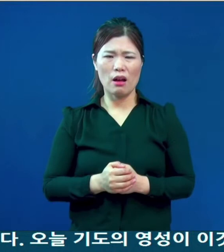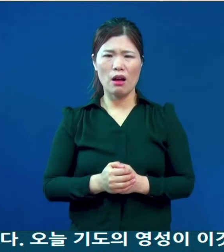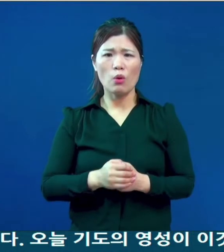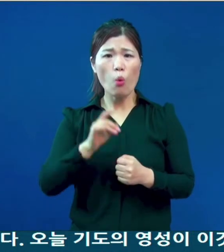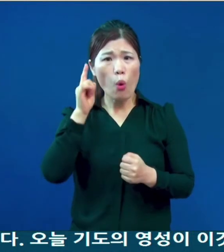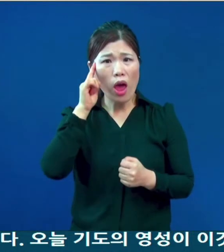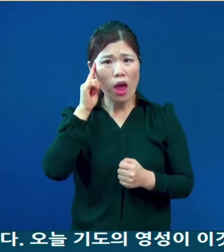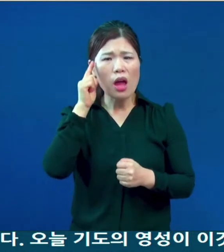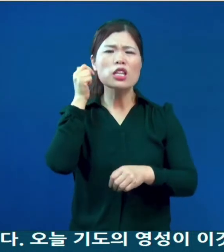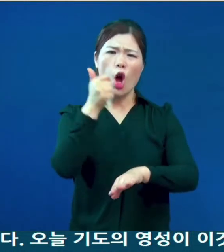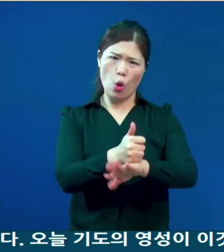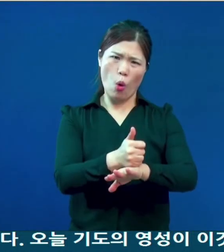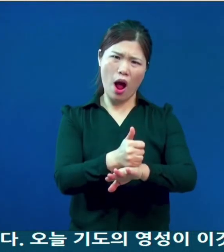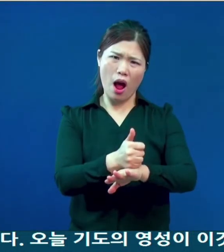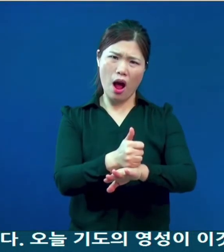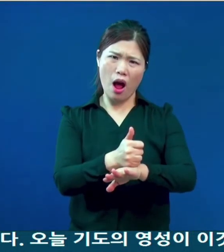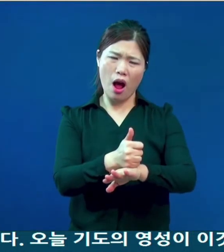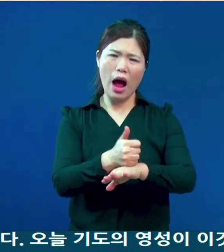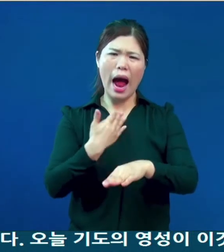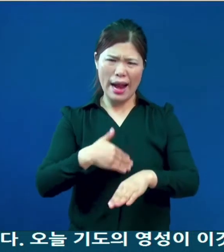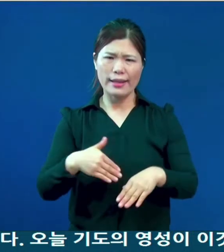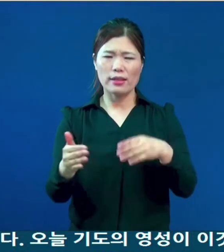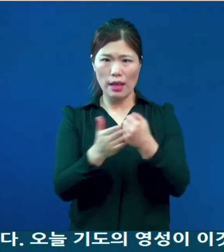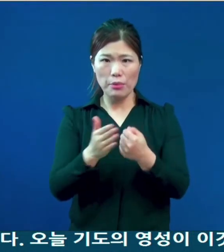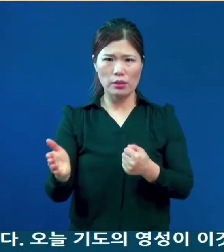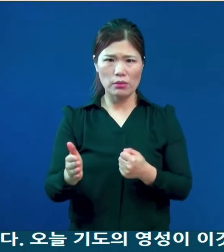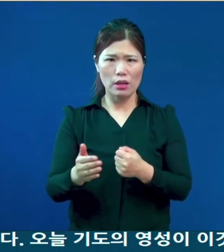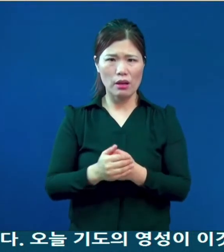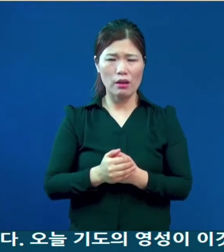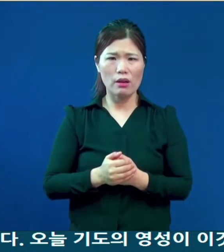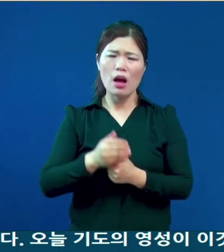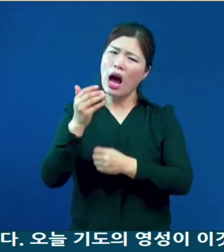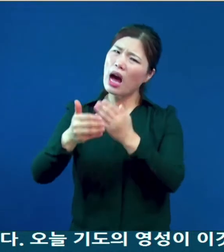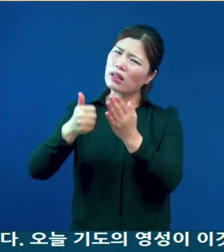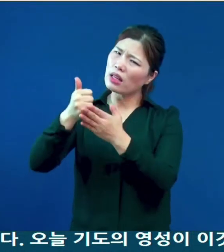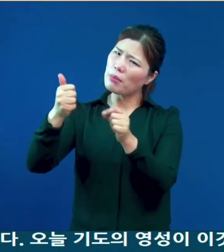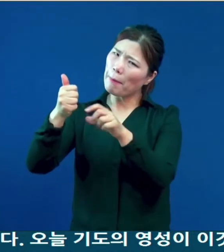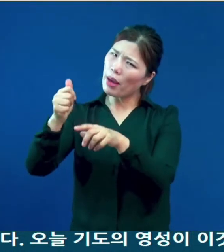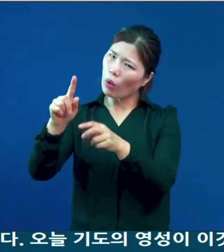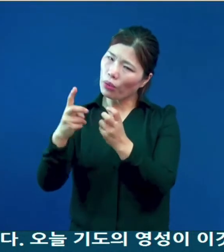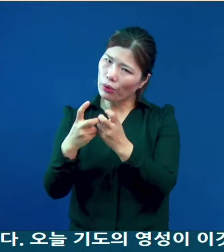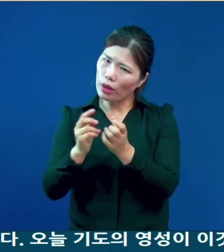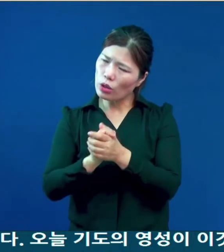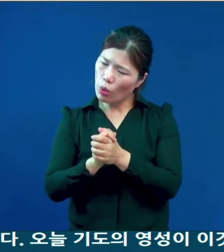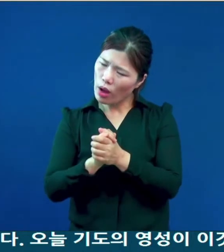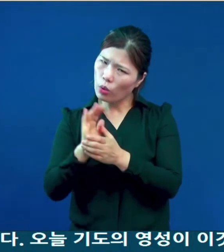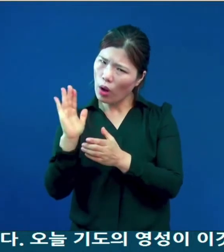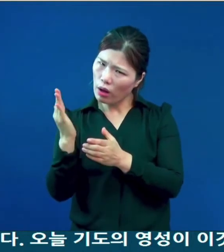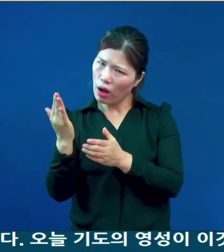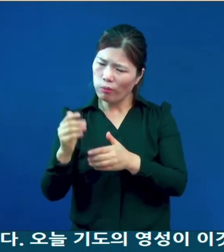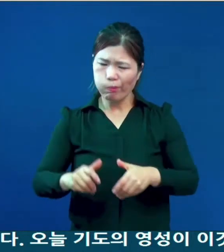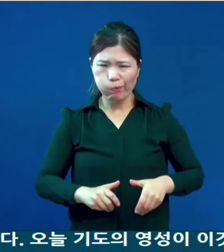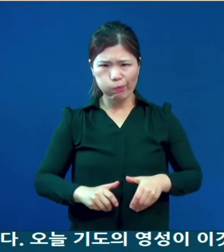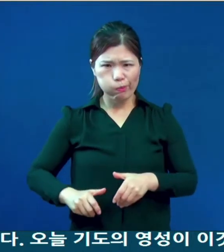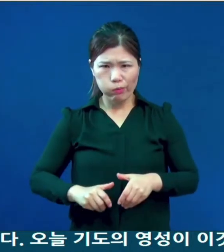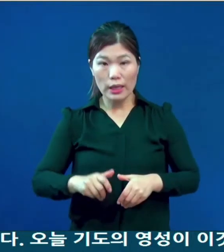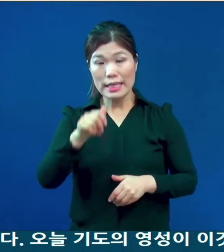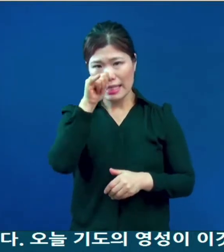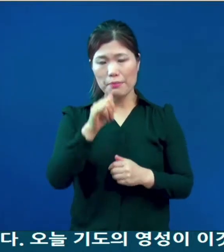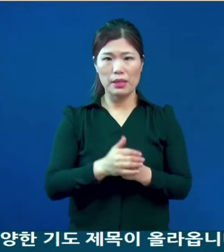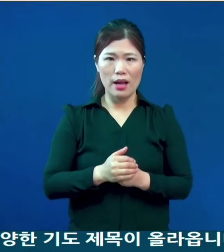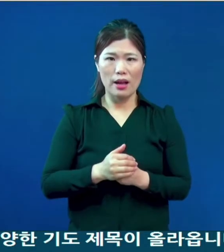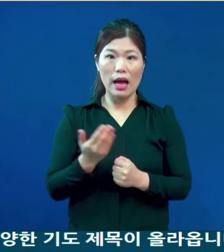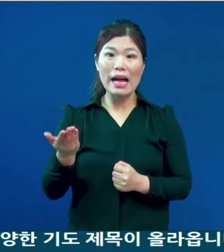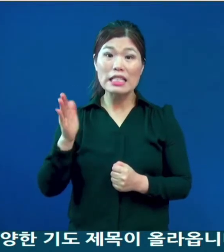결과가 뻔히 보이는데 하나님 앞에 어떤 기도를 드려야 될까 망설이는 분도 있다고 이야기를 하더라고요.